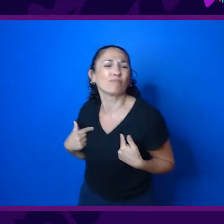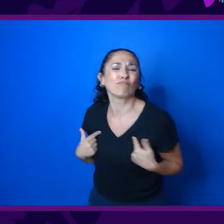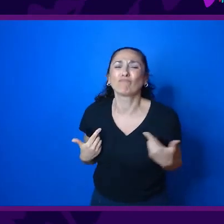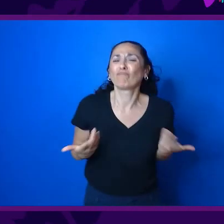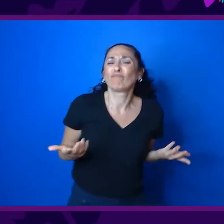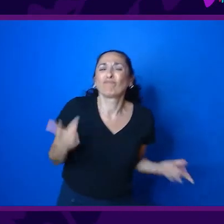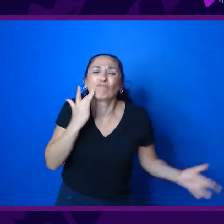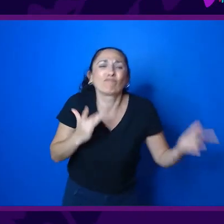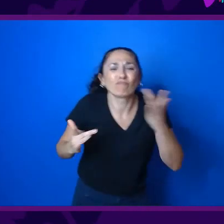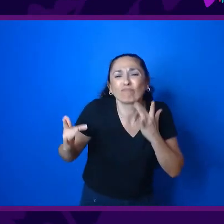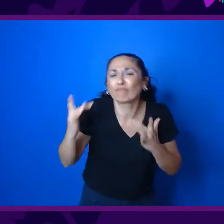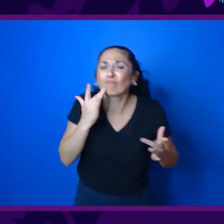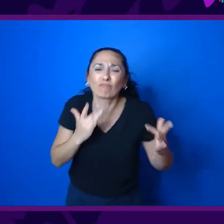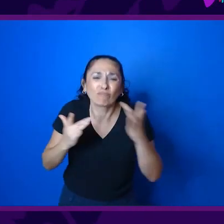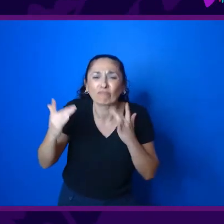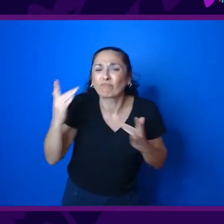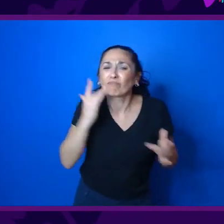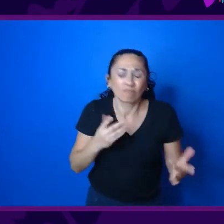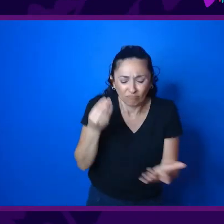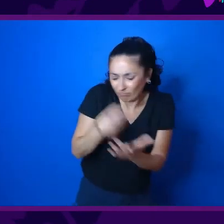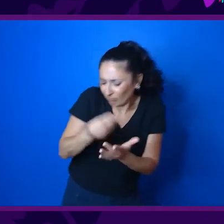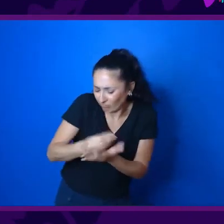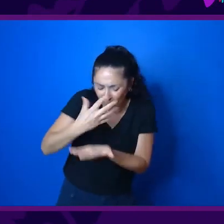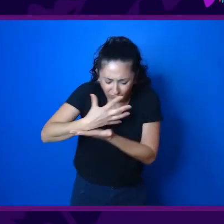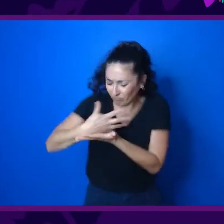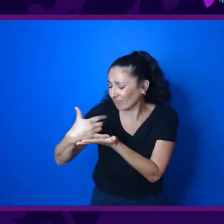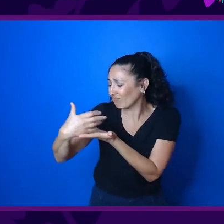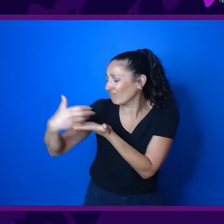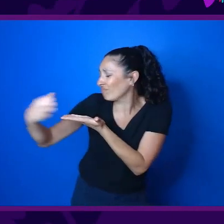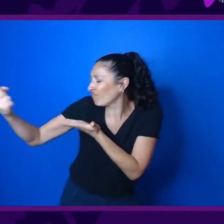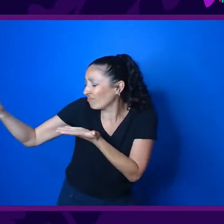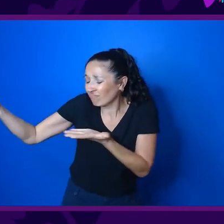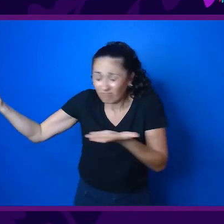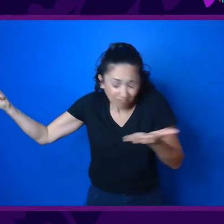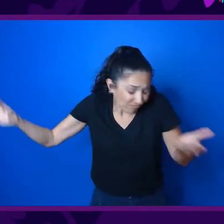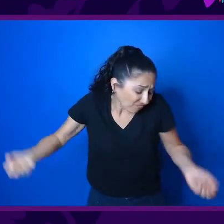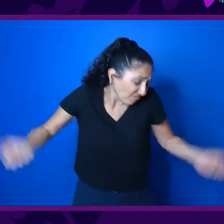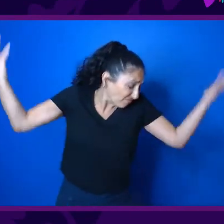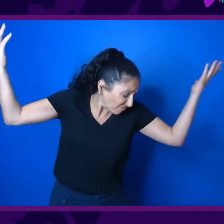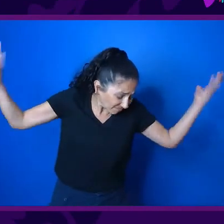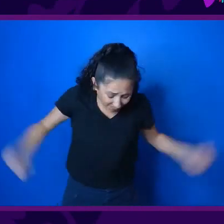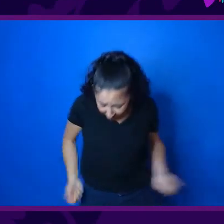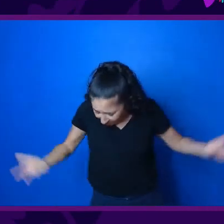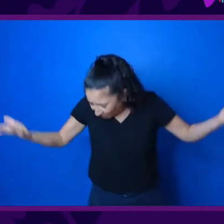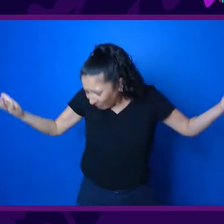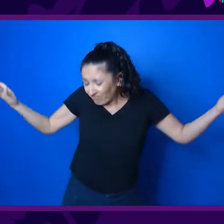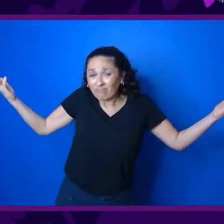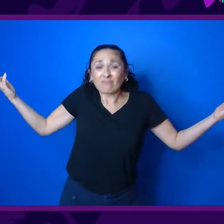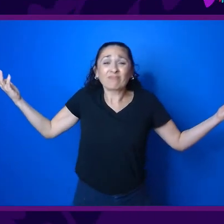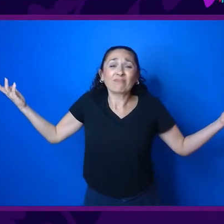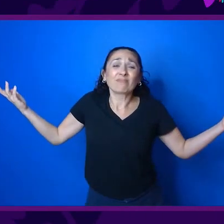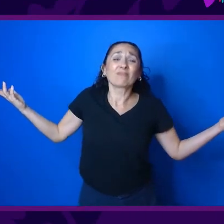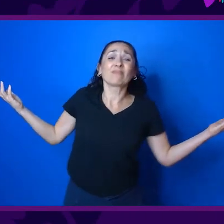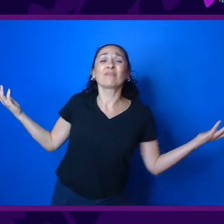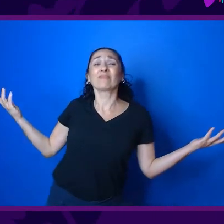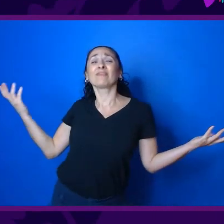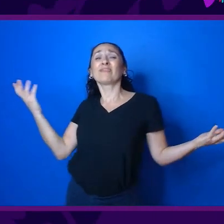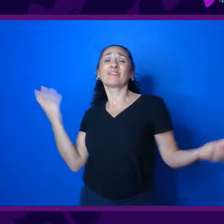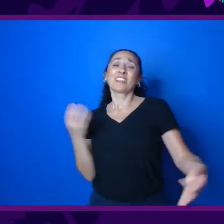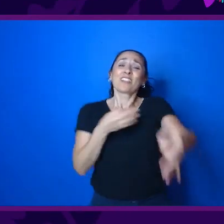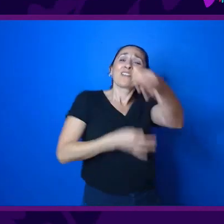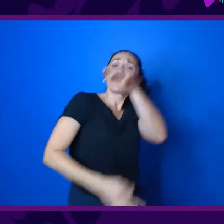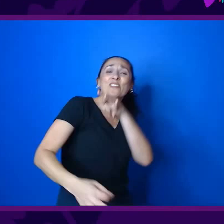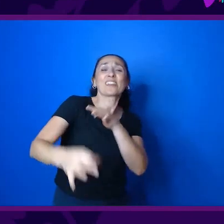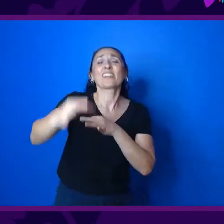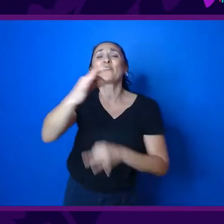yo tengo. Te lo doy, el dinero no me alcanza. Lo